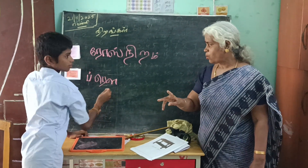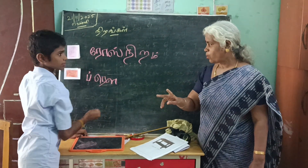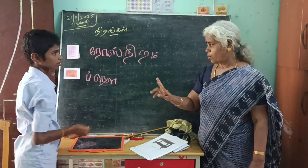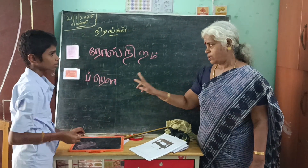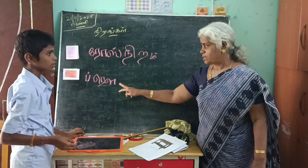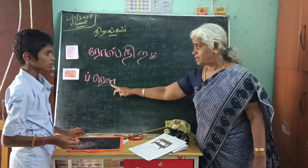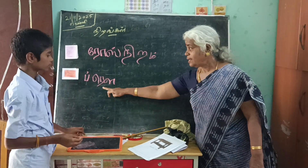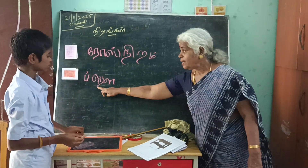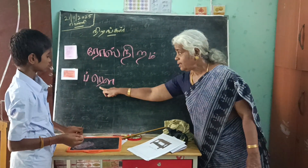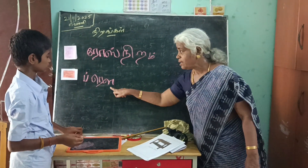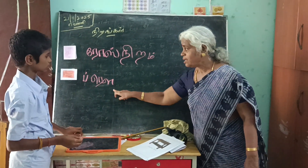இது